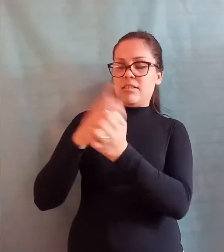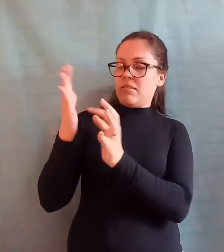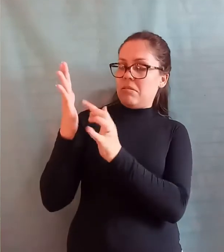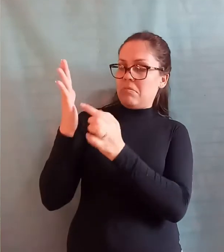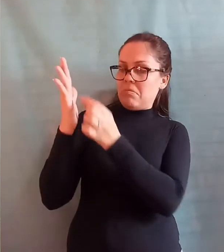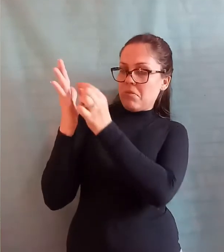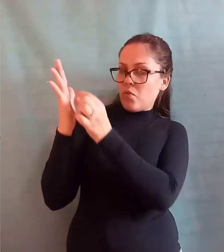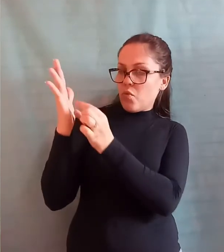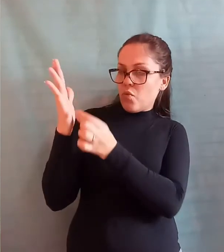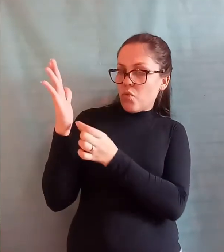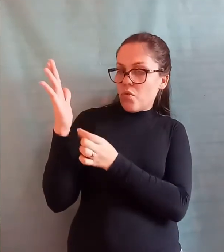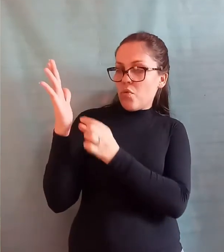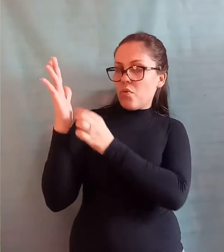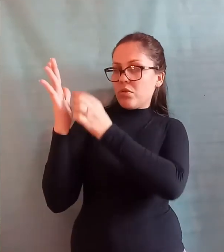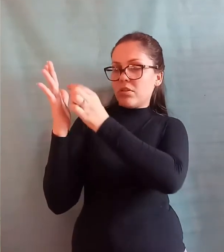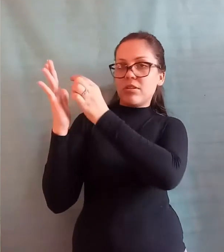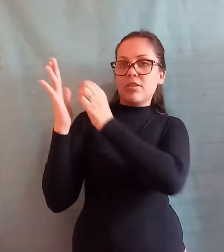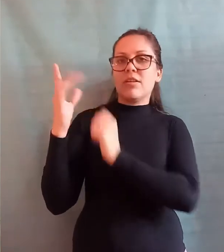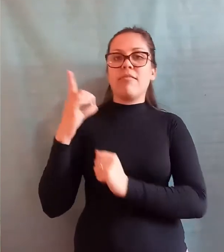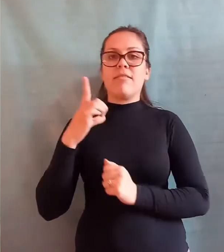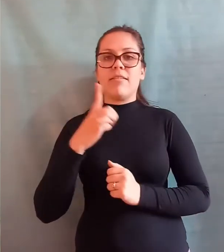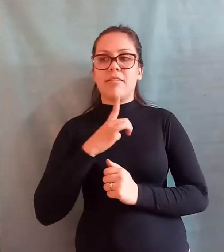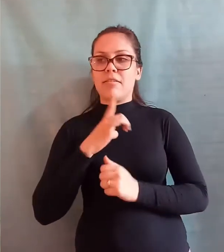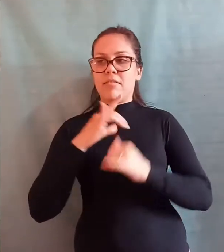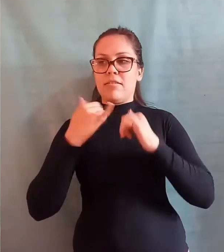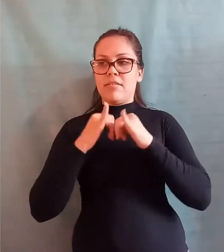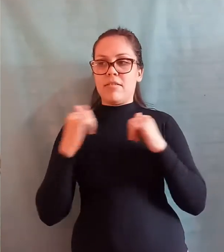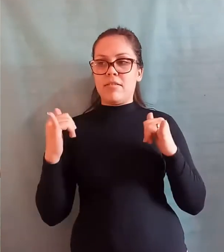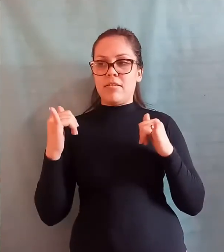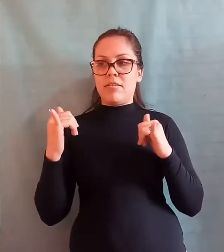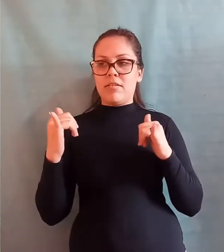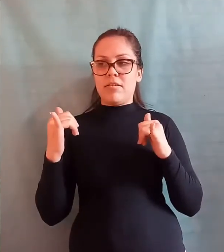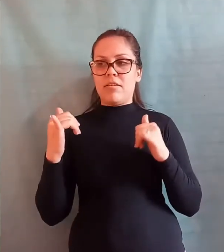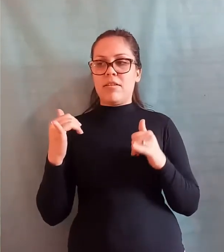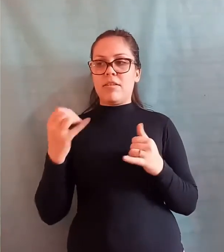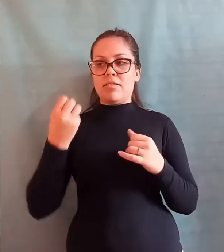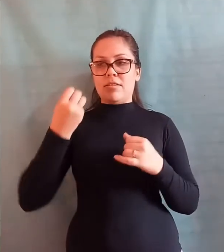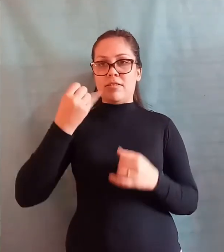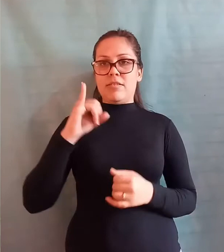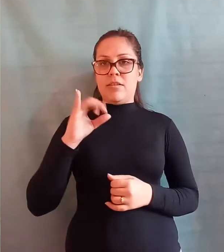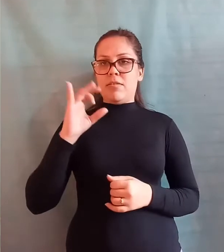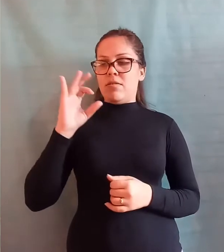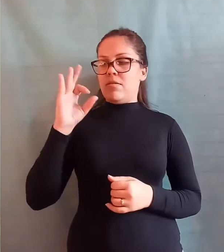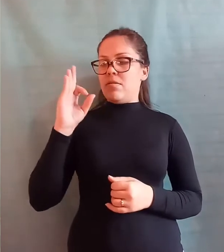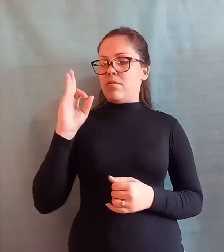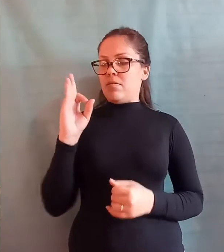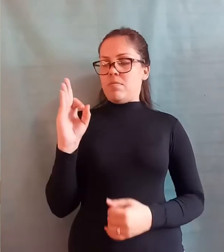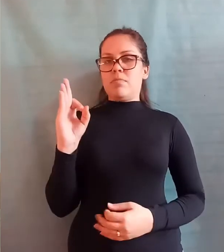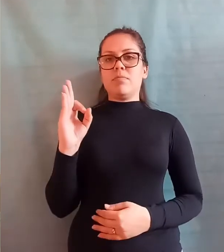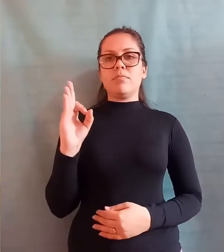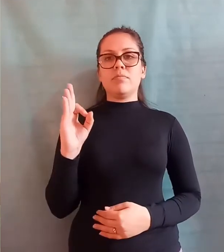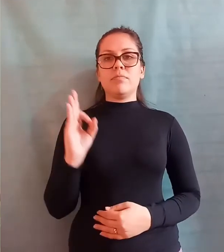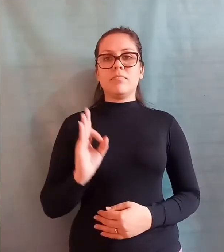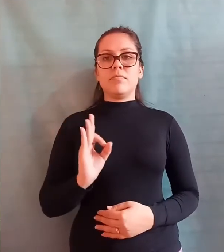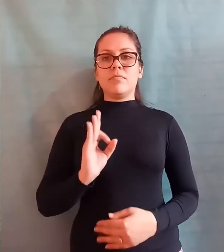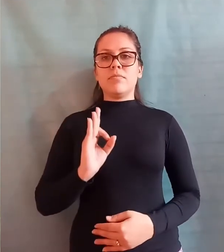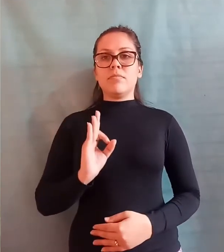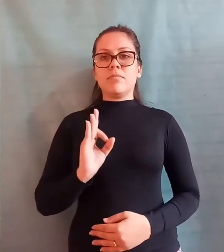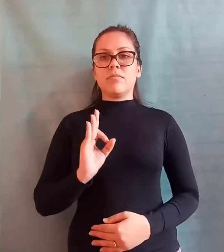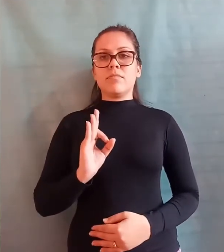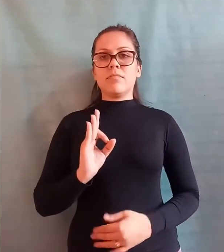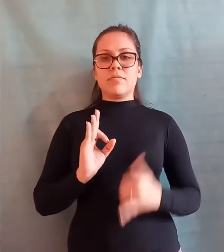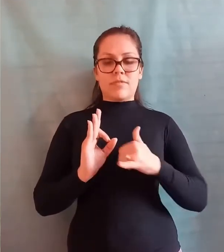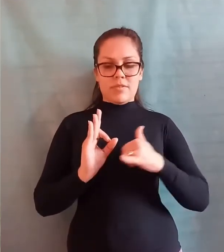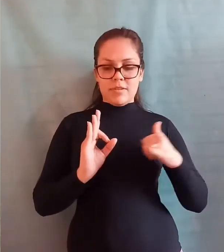que dissipam energia. Então eu estou aqui e a minha energia está saindo. Quando eu fecho esse campo